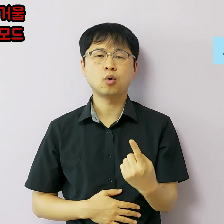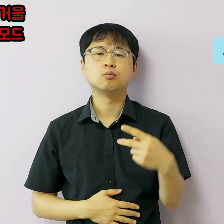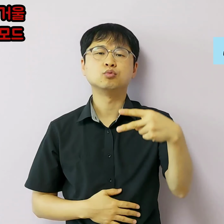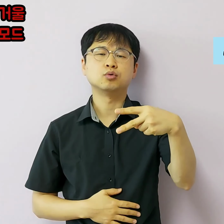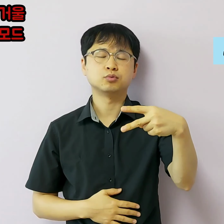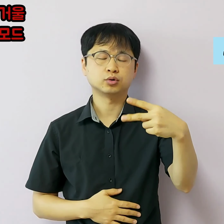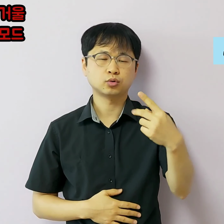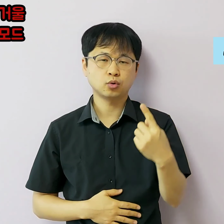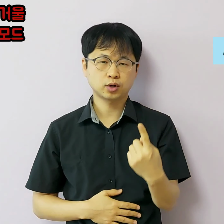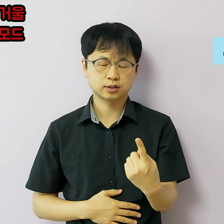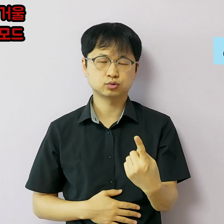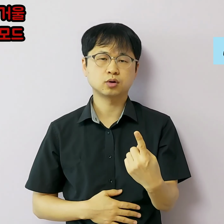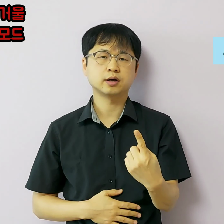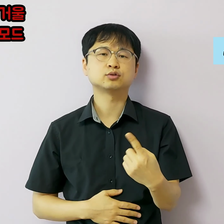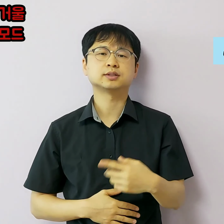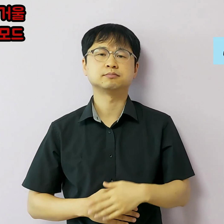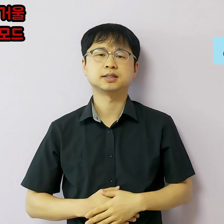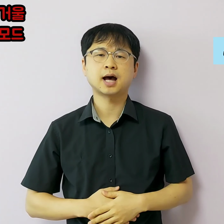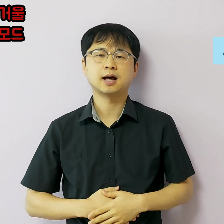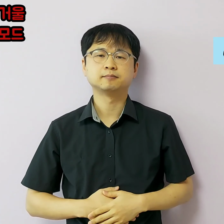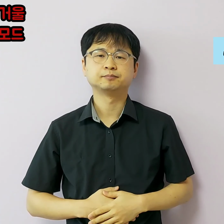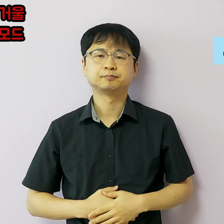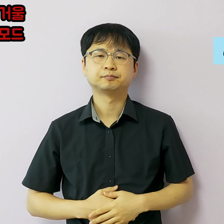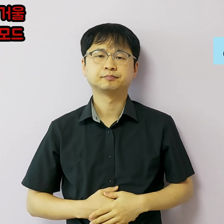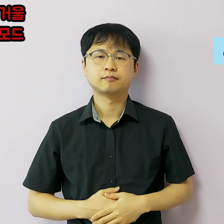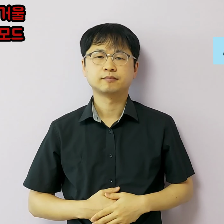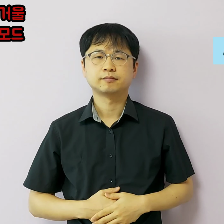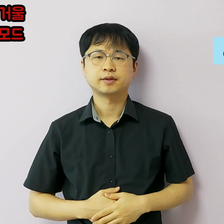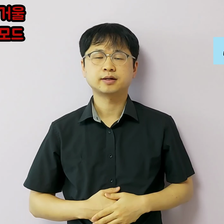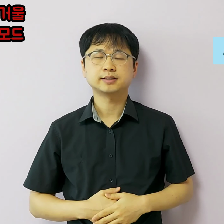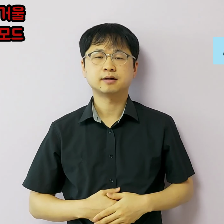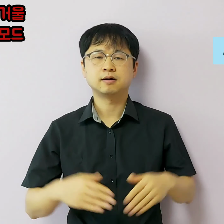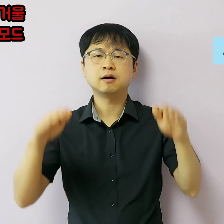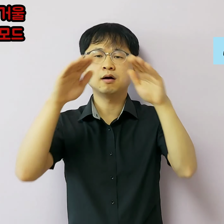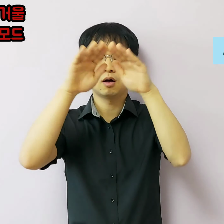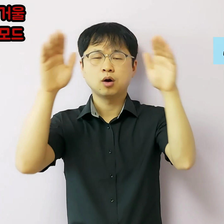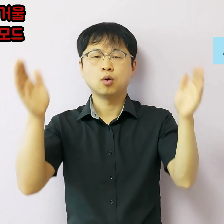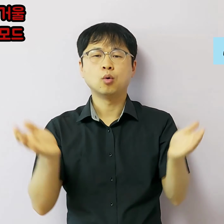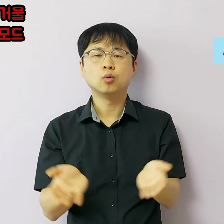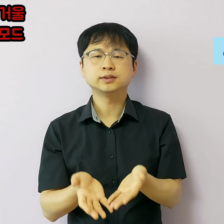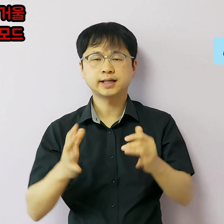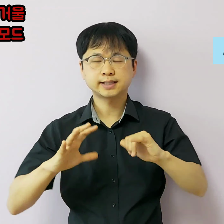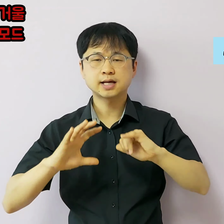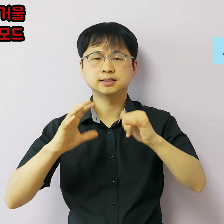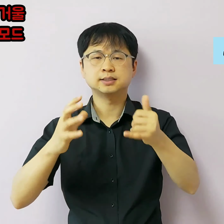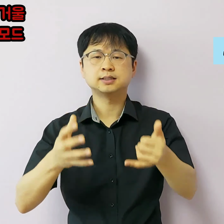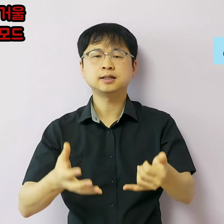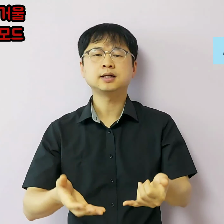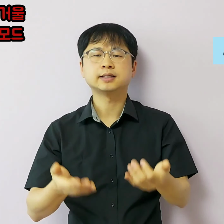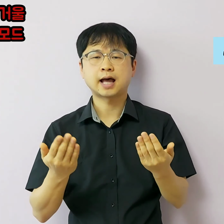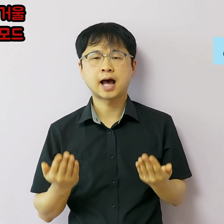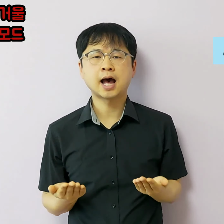오, 도라는 수어 해주었습니다. 네, 그래서 온 세상을